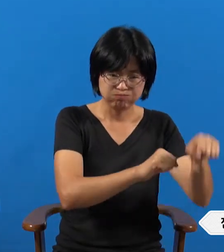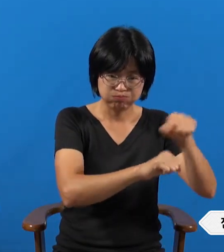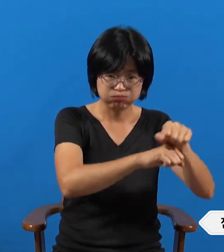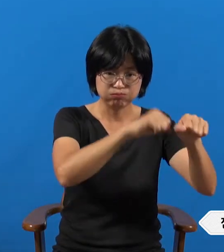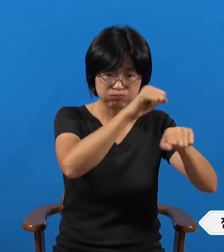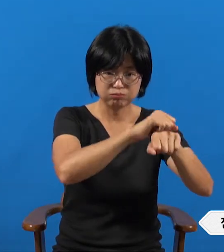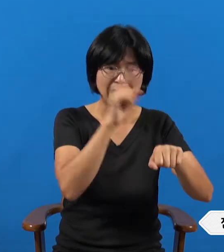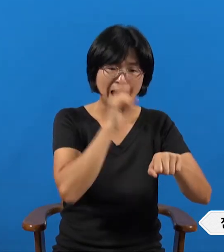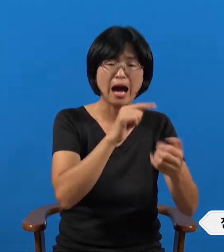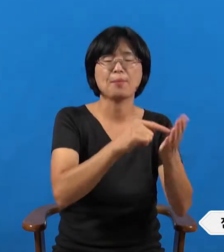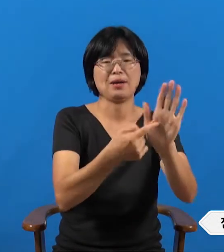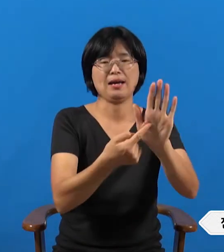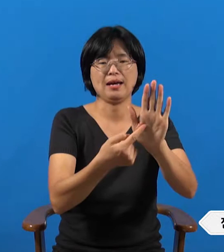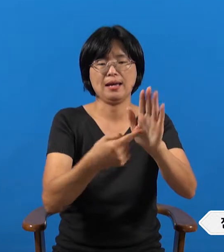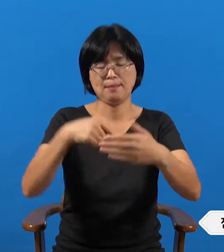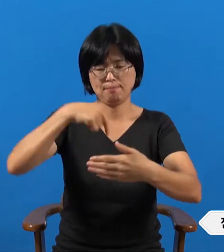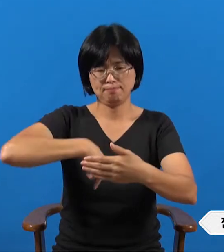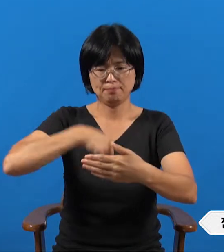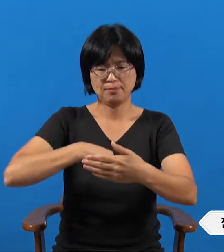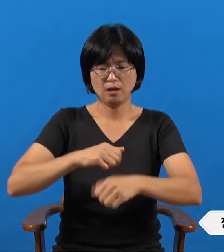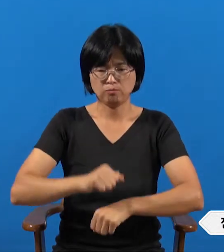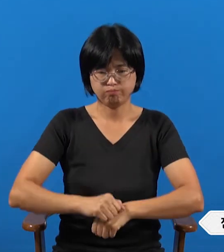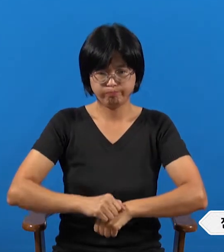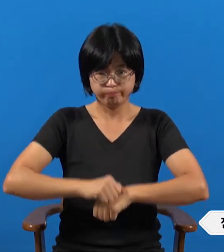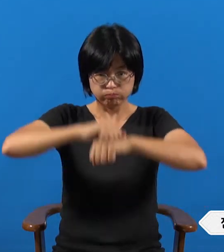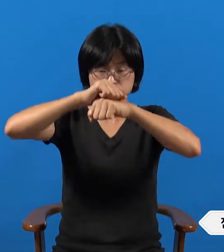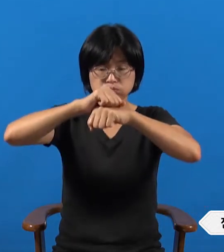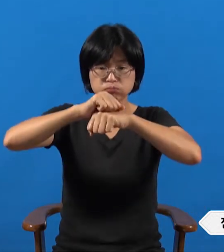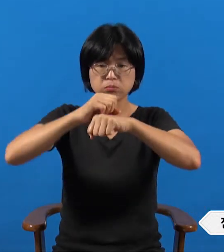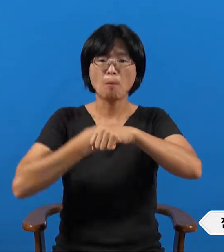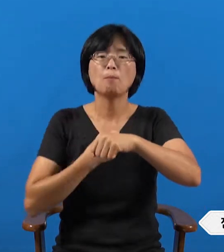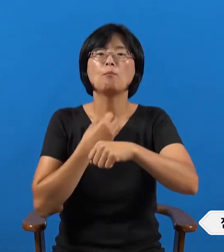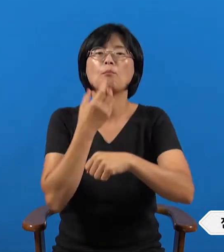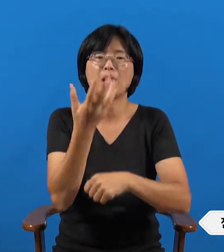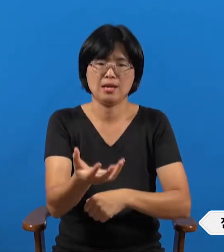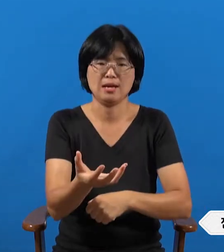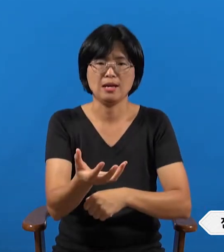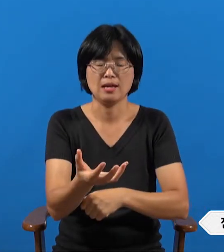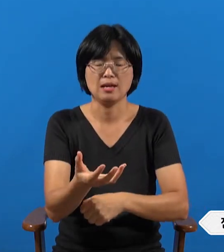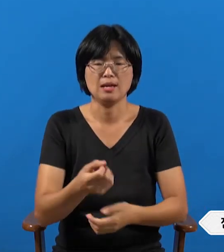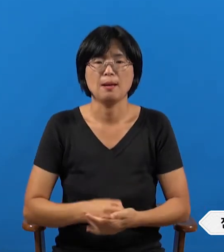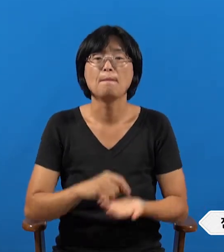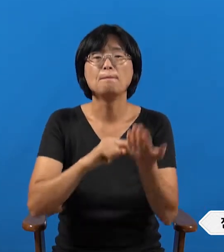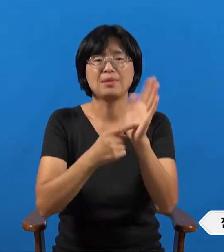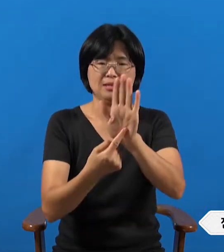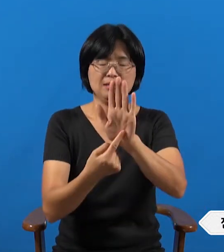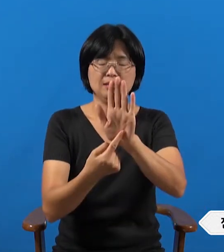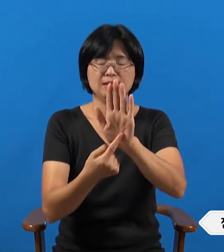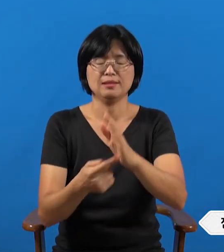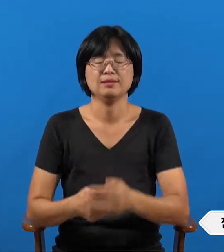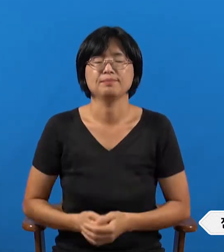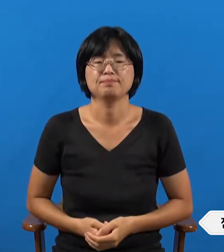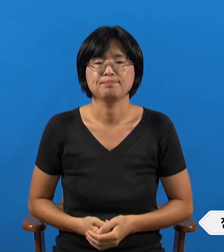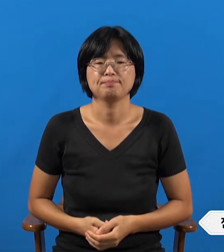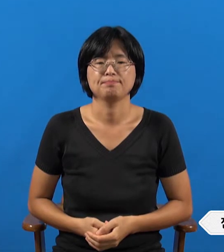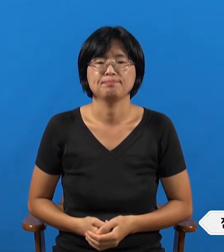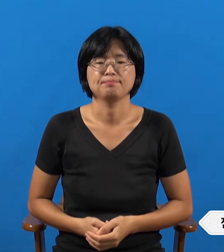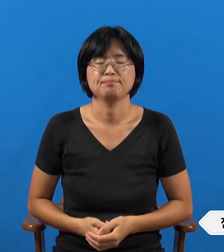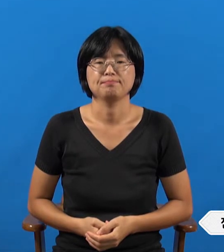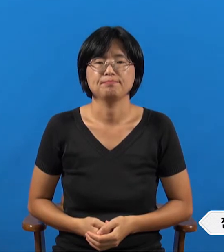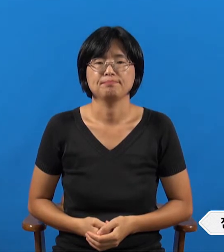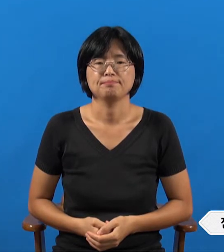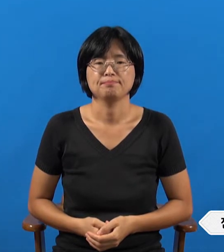악을 내나니 이는 마음에 가득한 것을 입으로 말함이니라. 성경은 사람이 마음에 있는